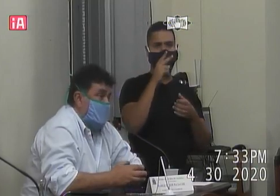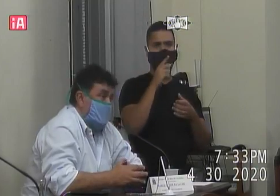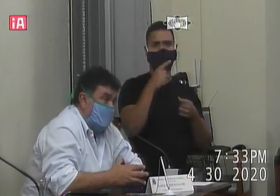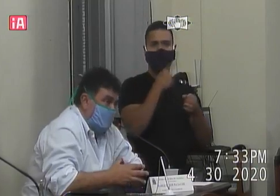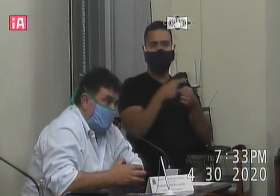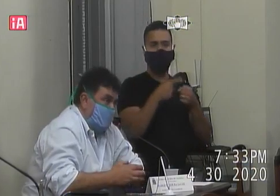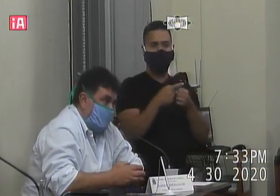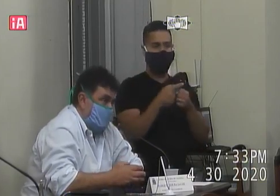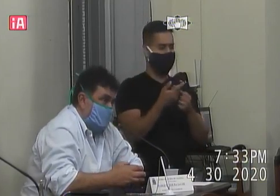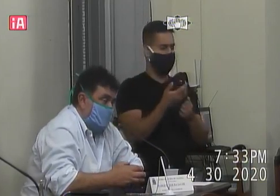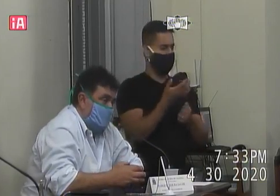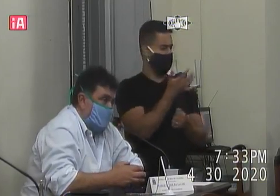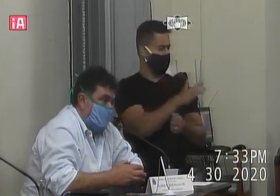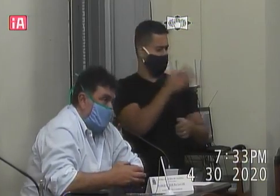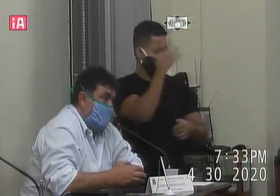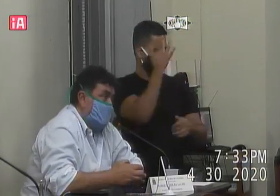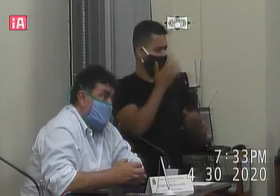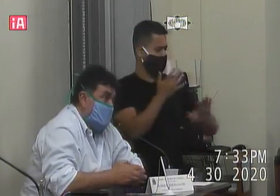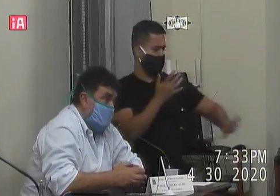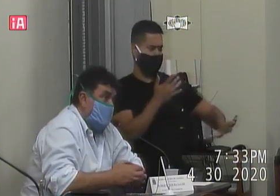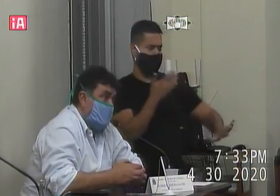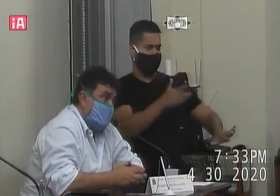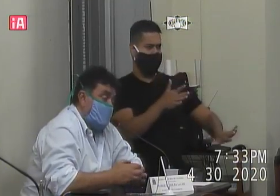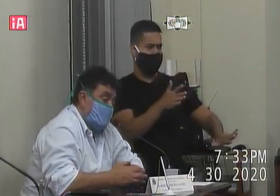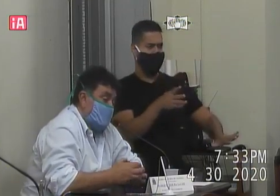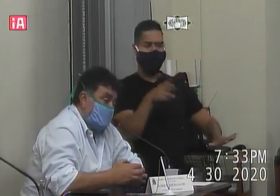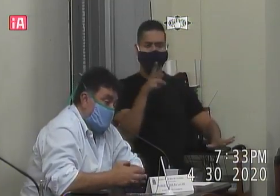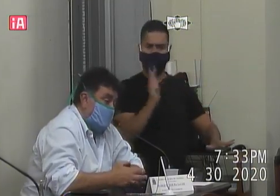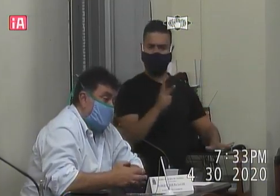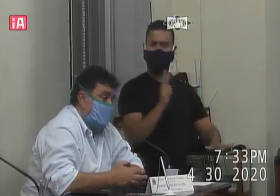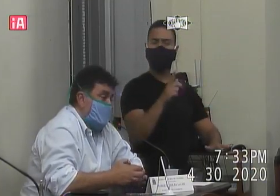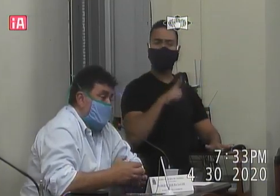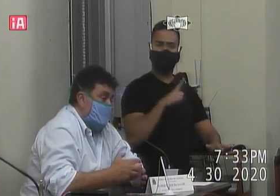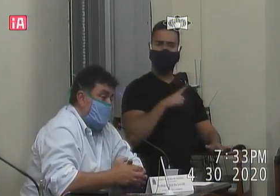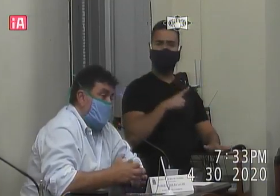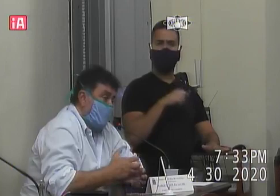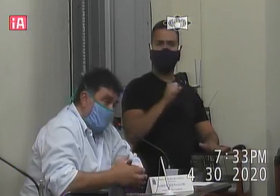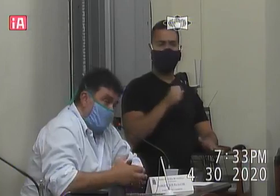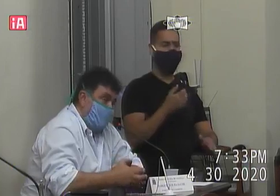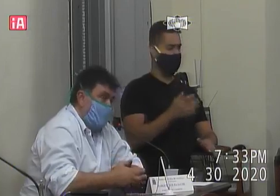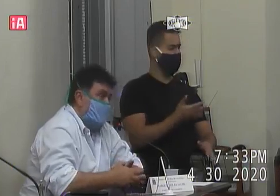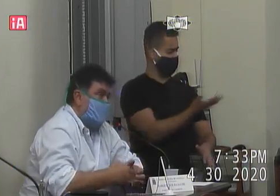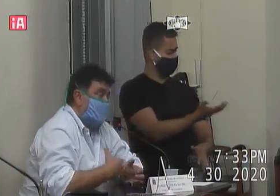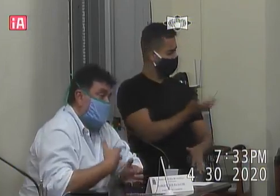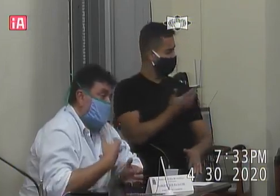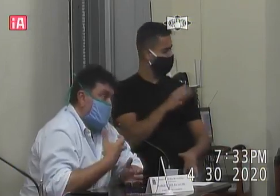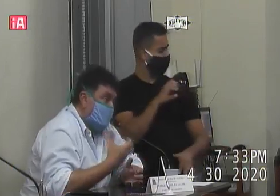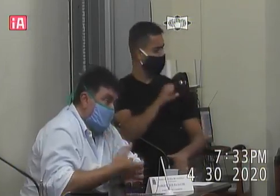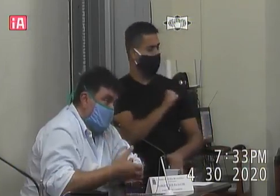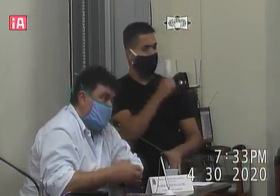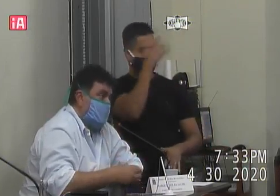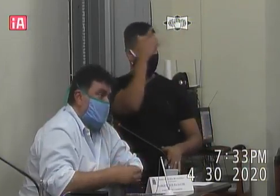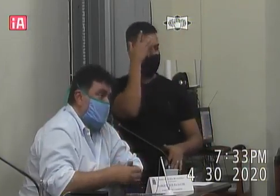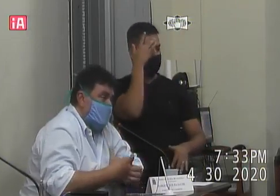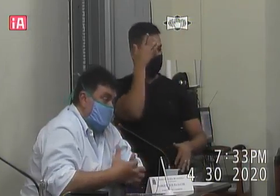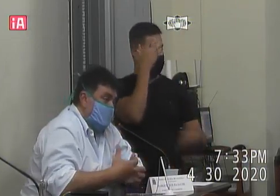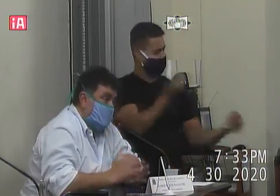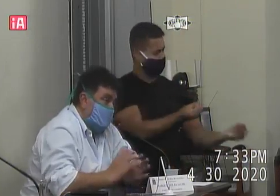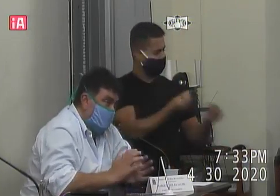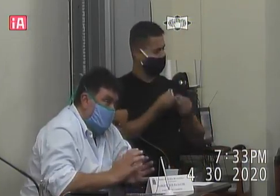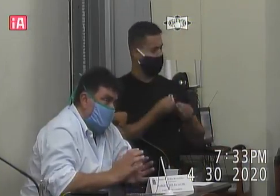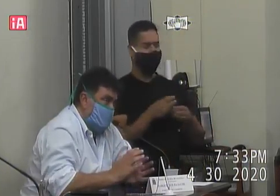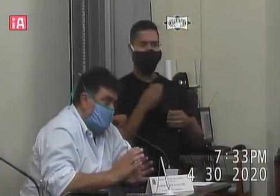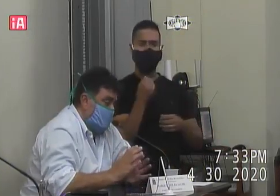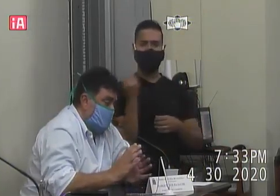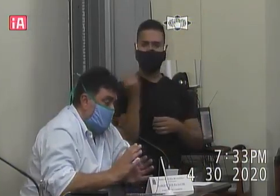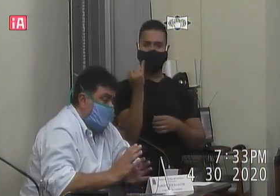cidade que rejeita o próximo. Valença sempre teve uma tradição de amor ao próximo, de serviço, de prestação.